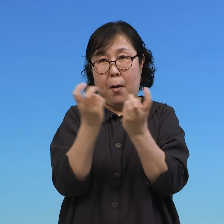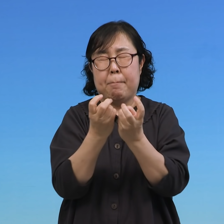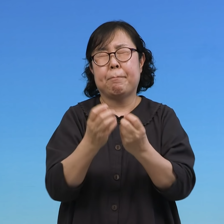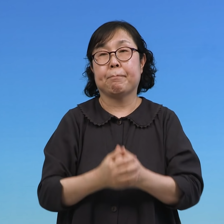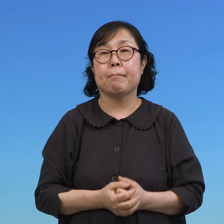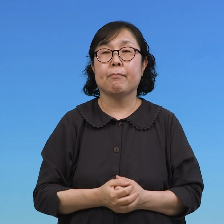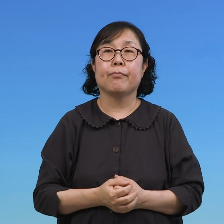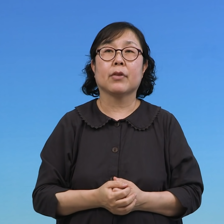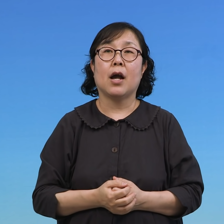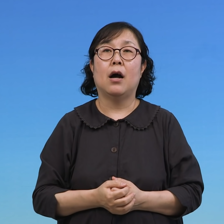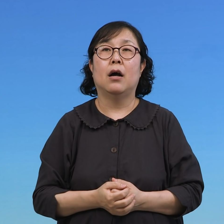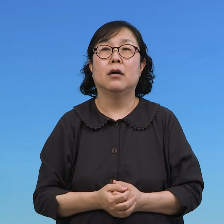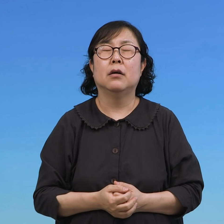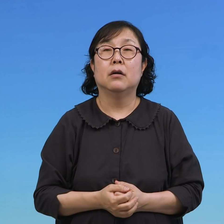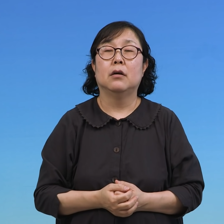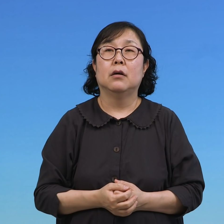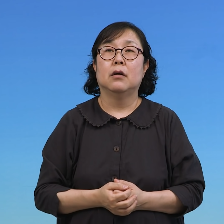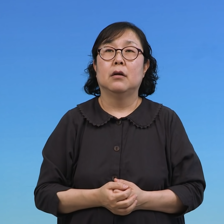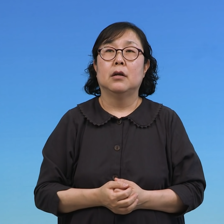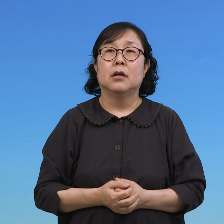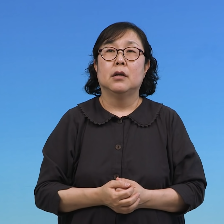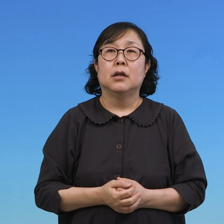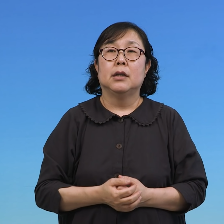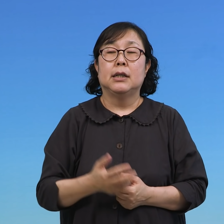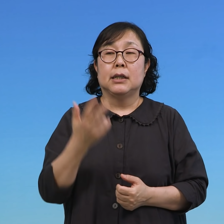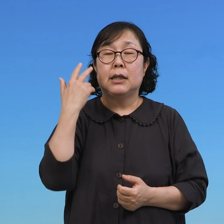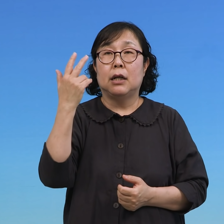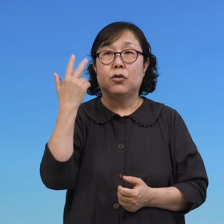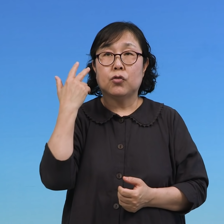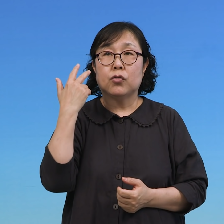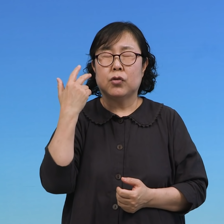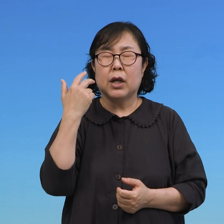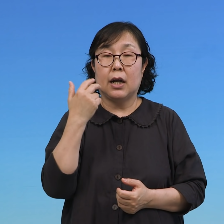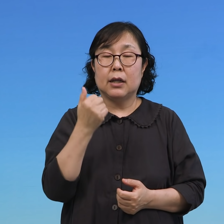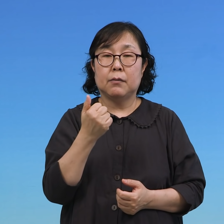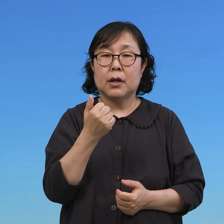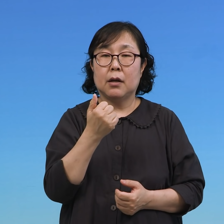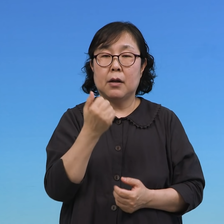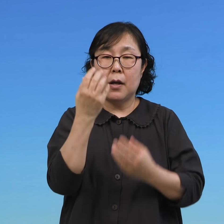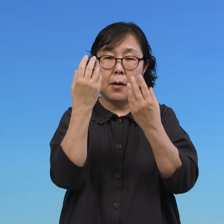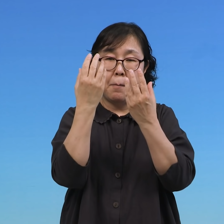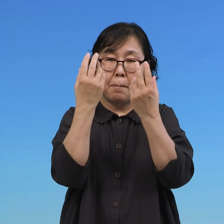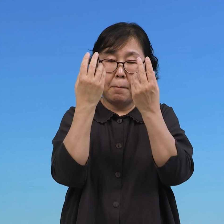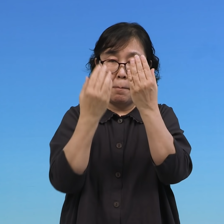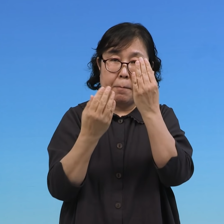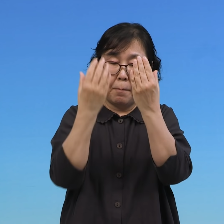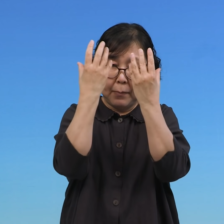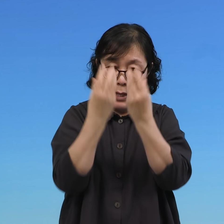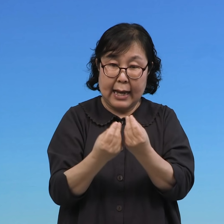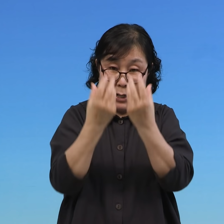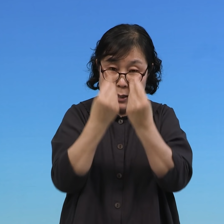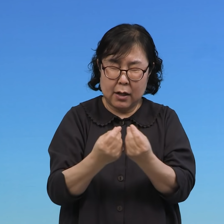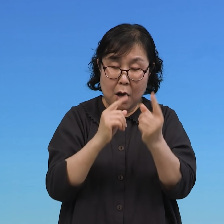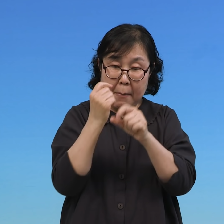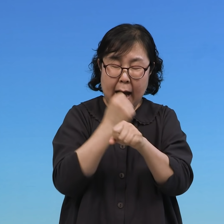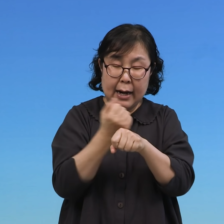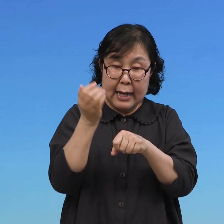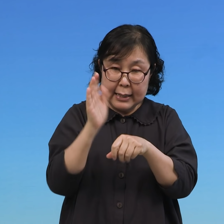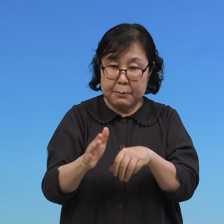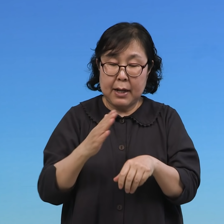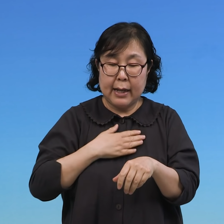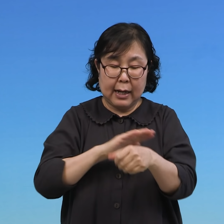그렇게 말씀하세요. 제가 지난 한 주 아까 뭐 좀 우스갯소리 삼아 그런 말씀을 드렸지만요, 내 권리 다 안 찾고 갖고